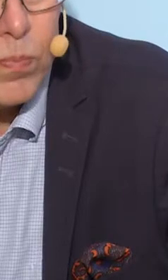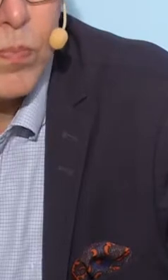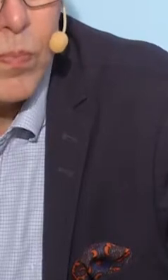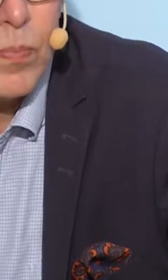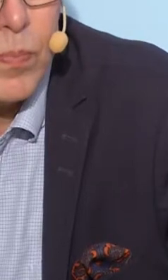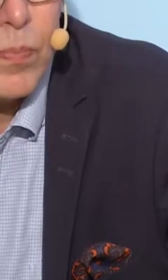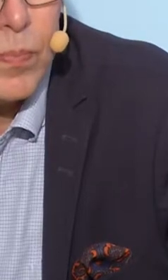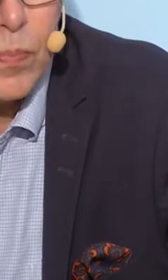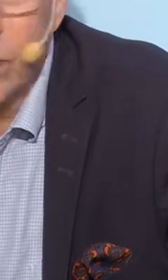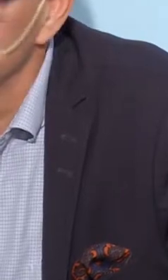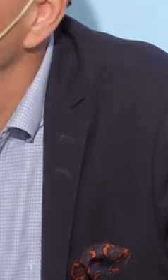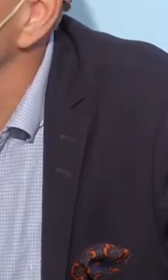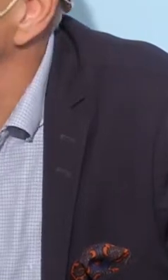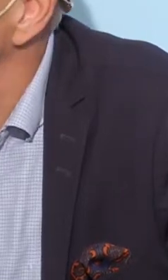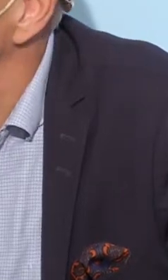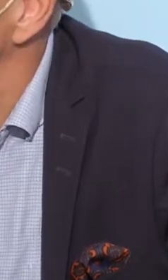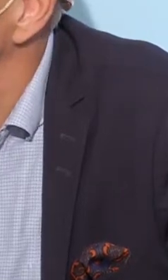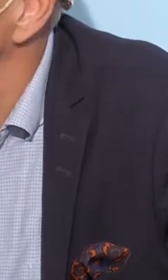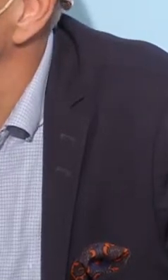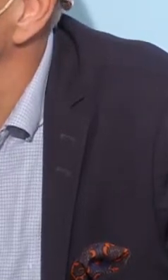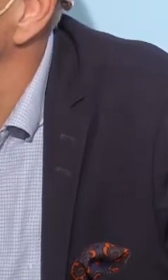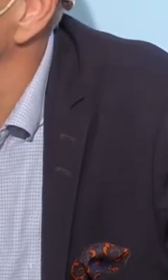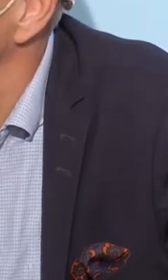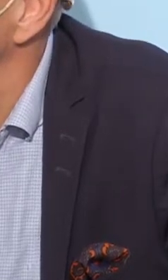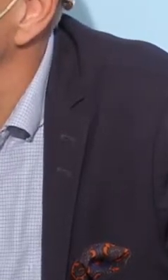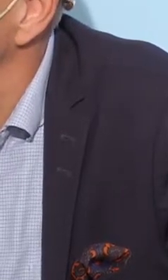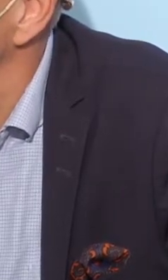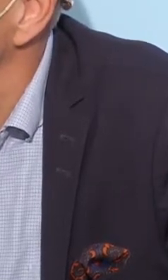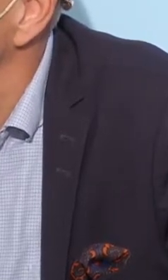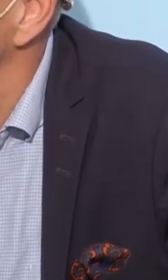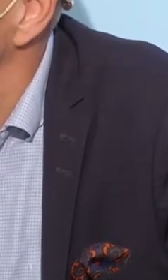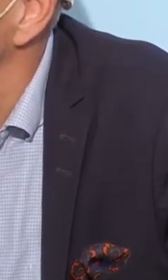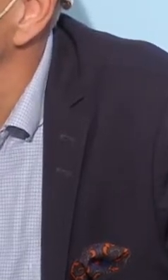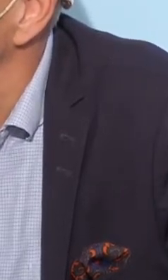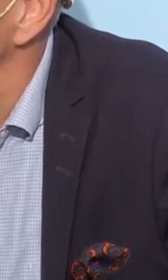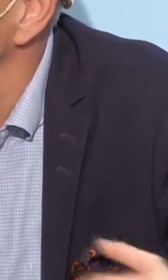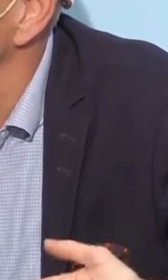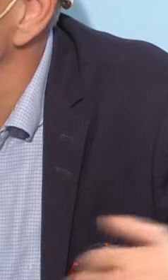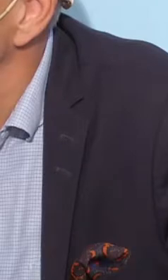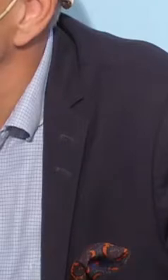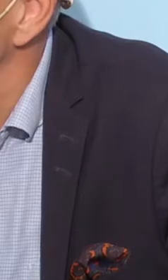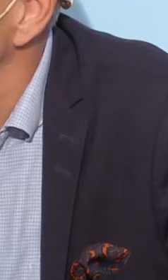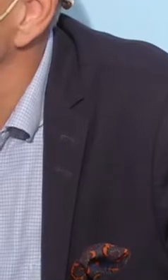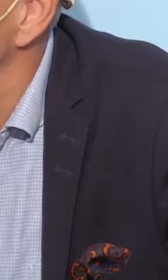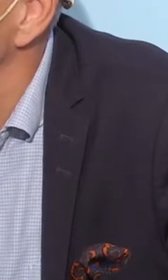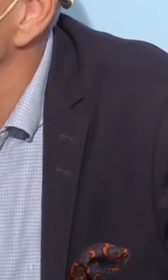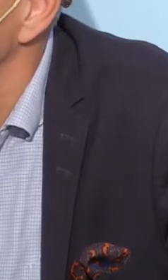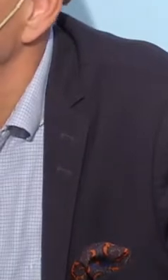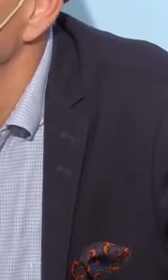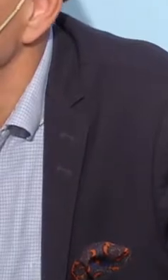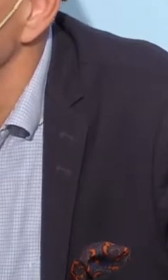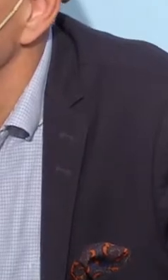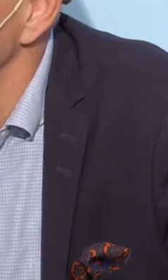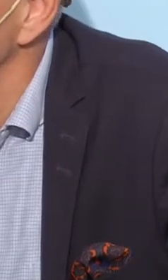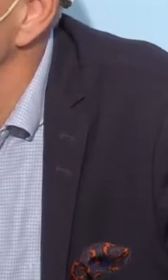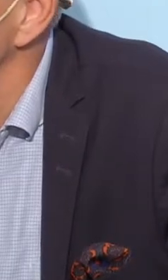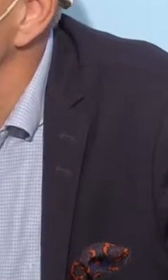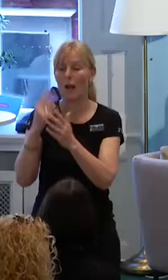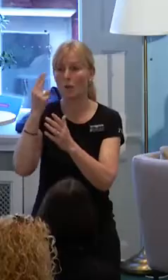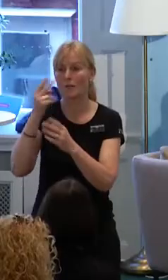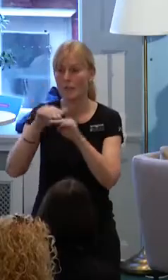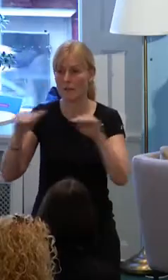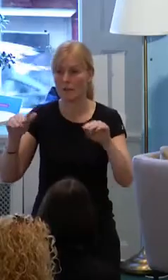något som kan trigga folk igång, och det är lige från lärlingssystemet och så hela vägen upp till universitetsnivå. Men